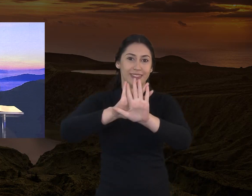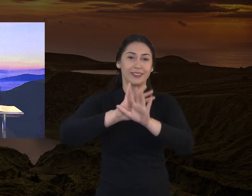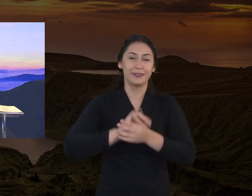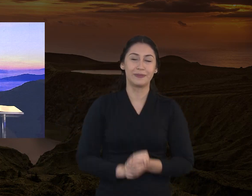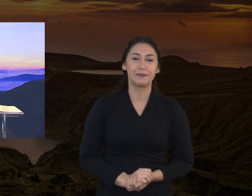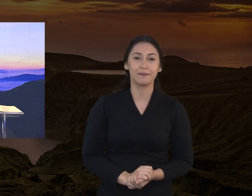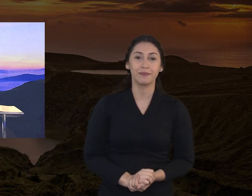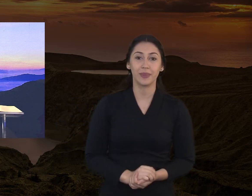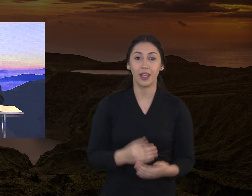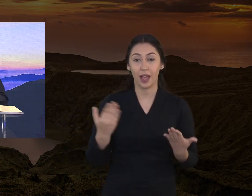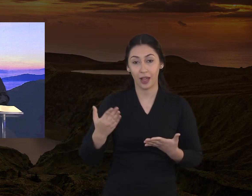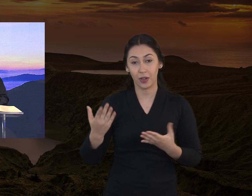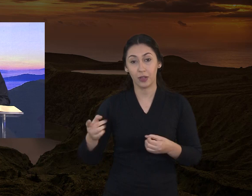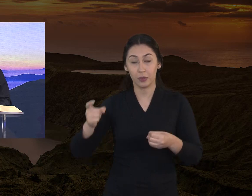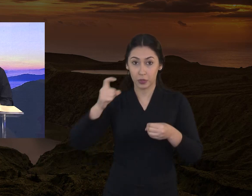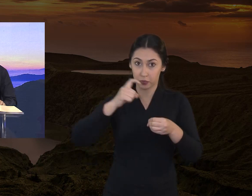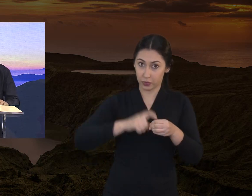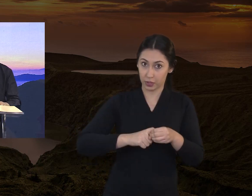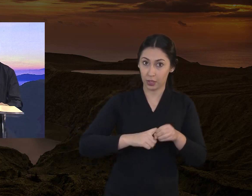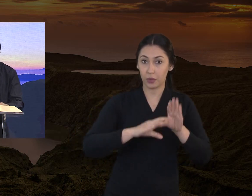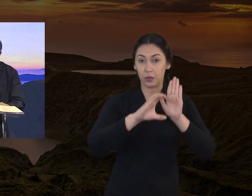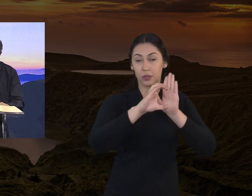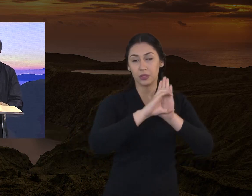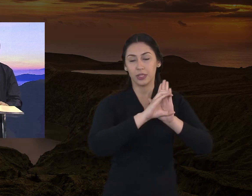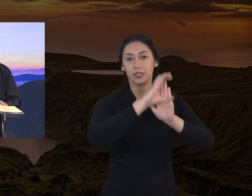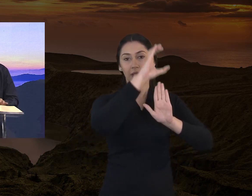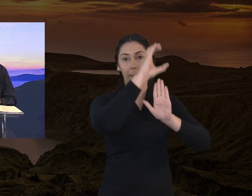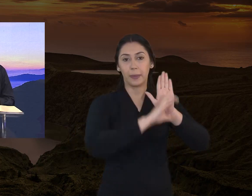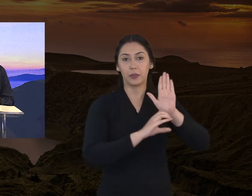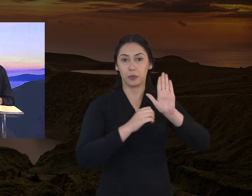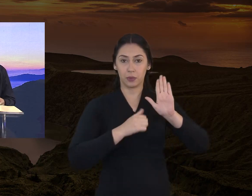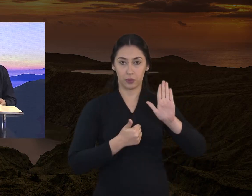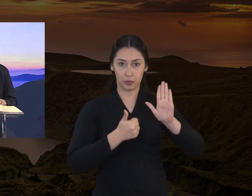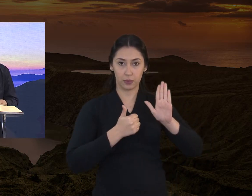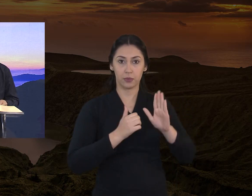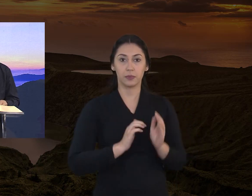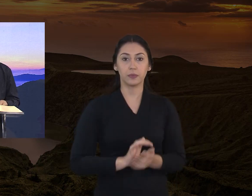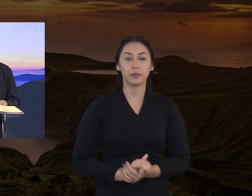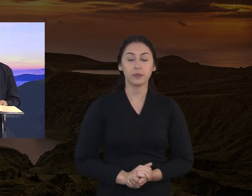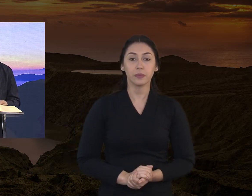vamos retomar de novo Colossenses 1, que nós